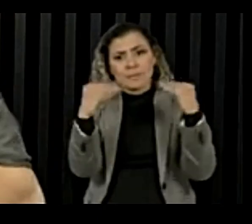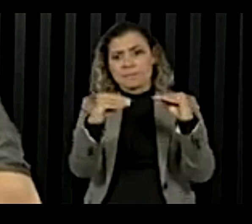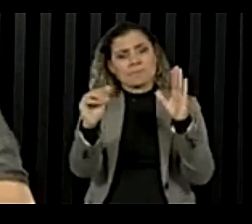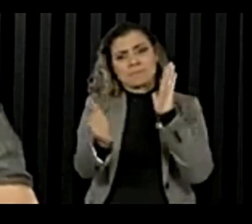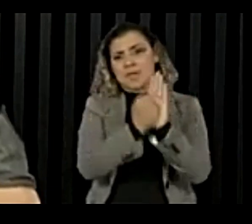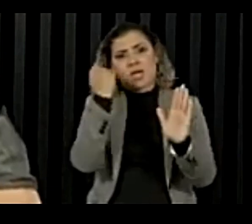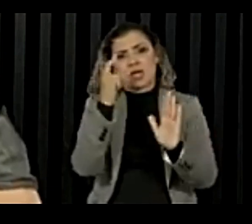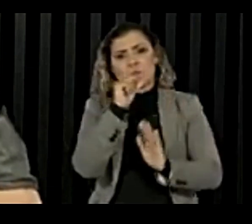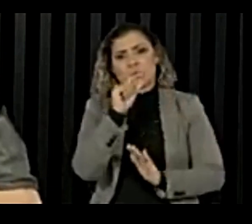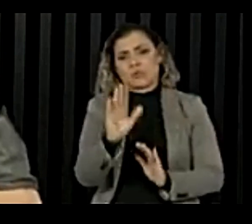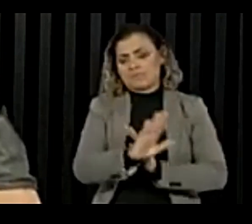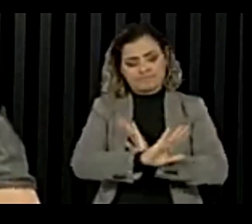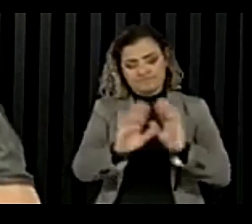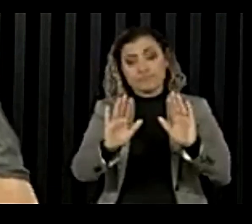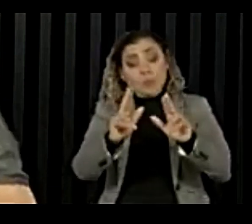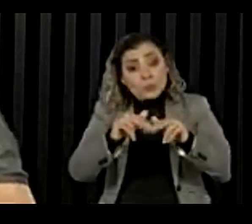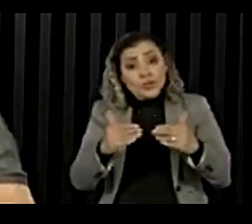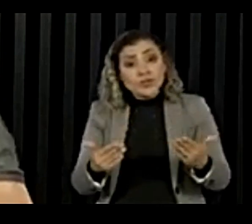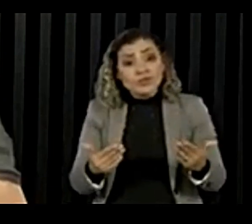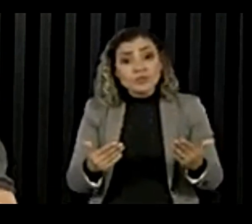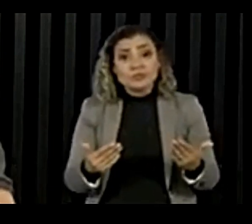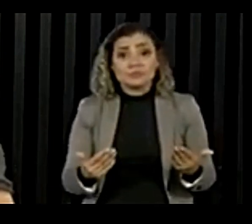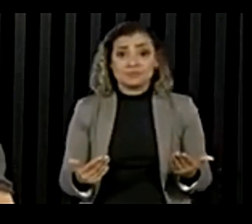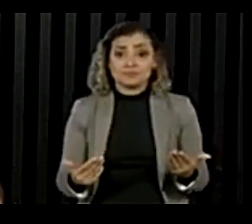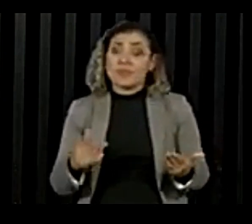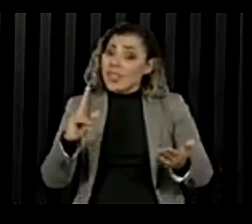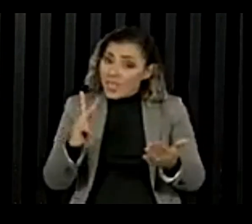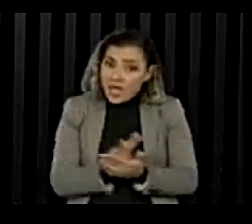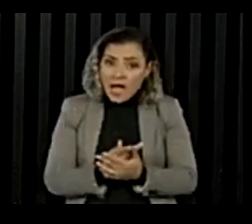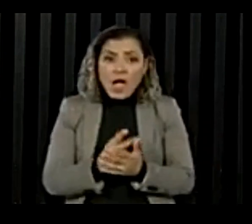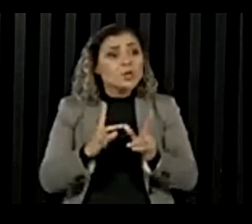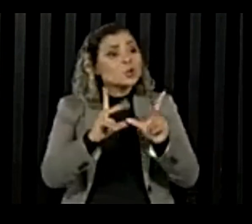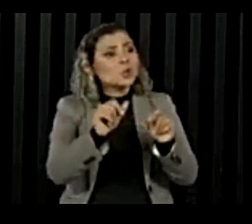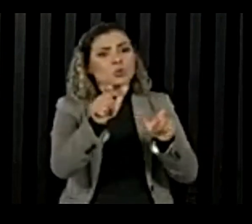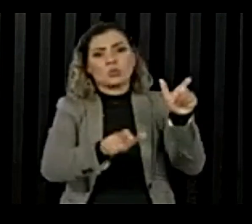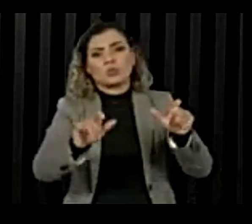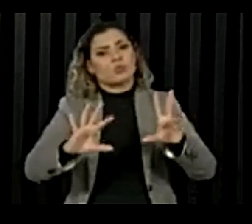errado. Então, é o que eu falei. Errar, todo mundo vai